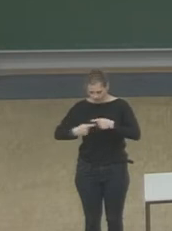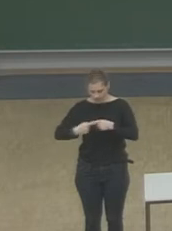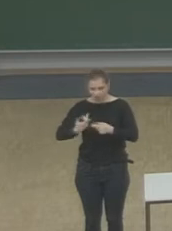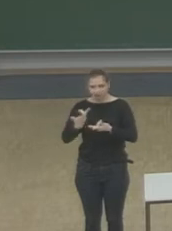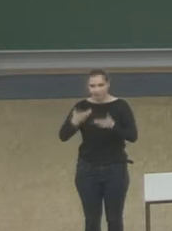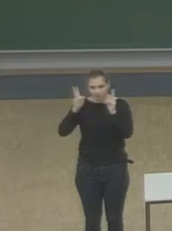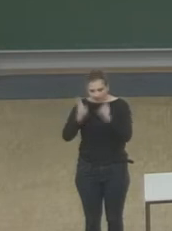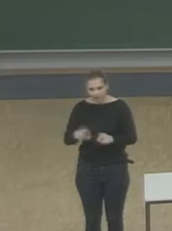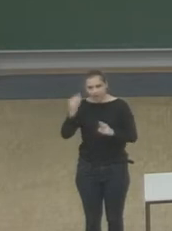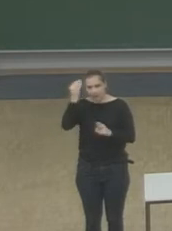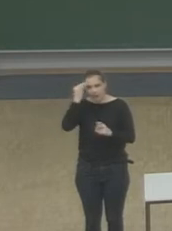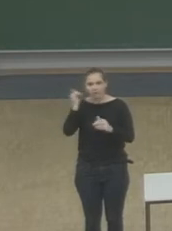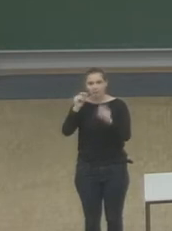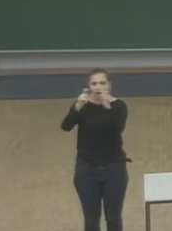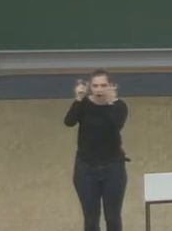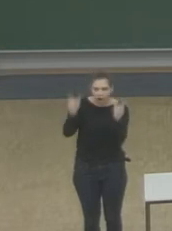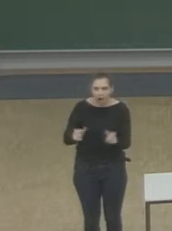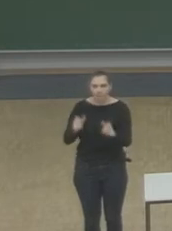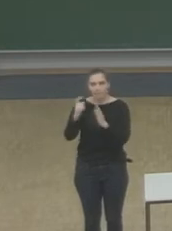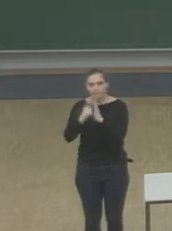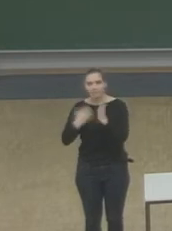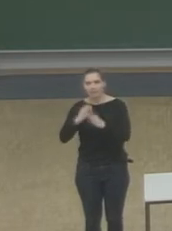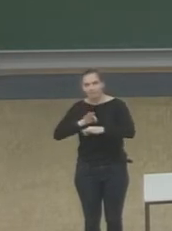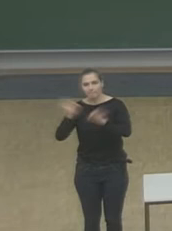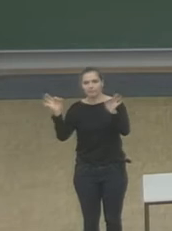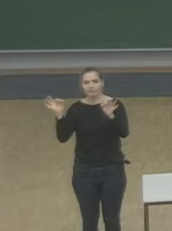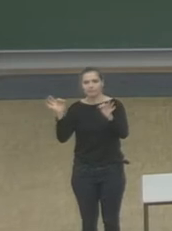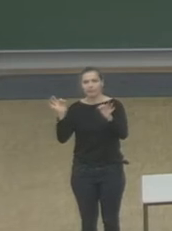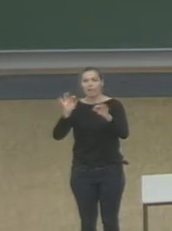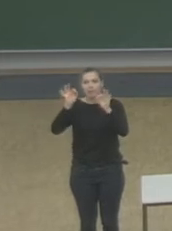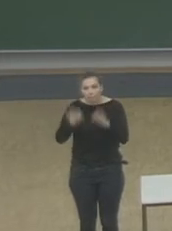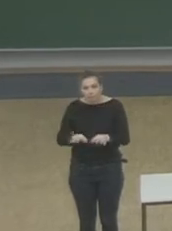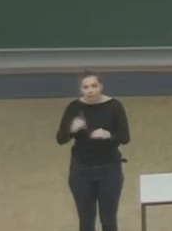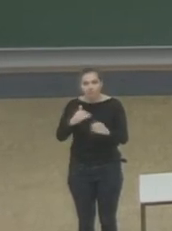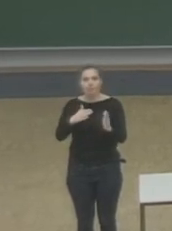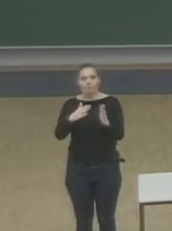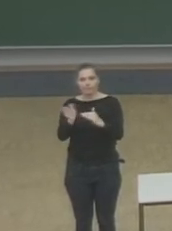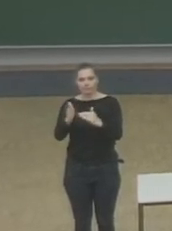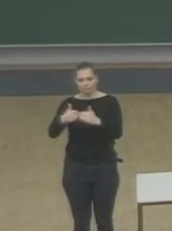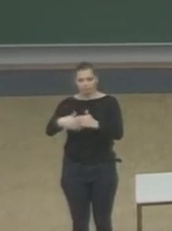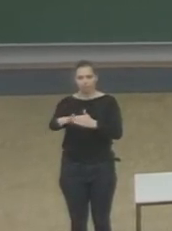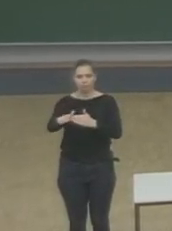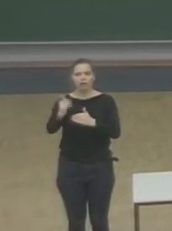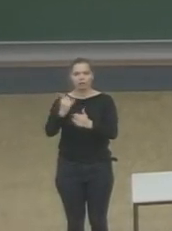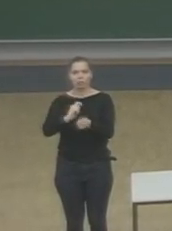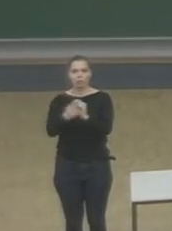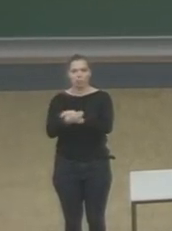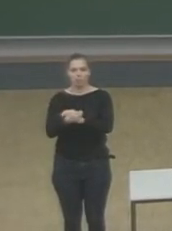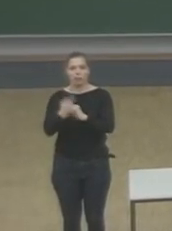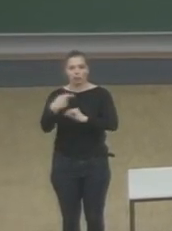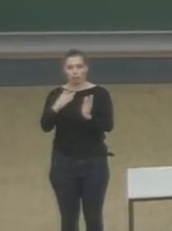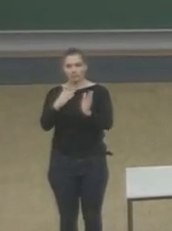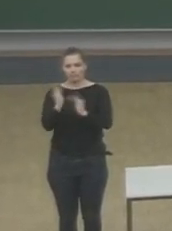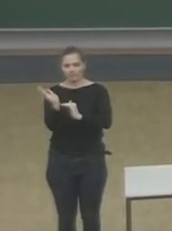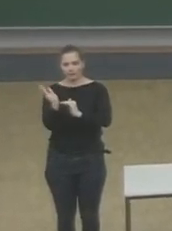und Rahmenbedingungen am wirksamsten sind. Das sei seit PISA anders. PISA habe die meisten davon überzeugt,